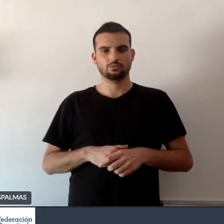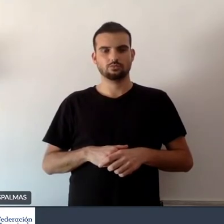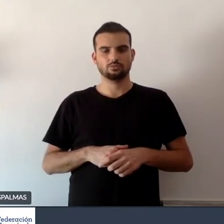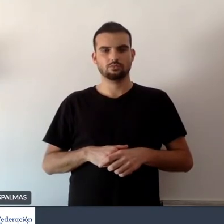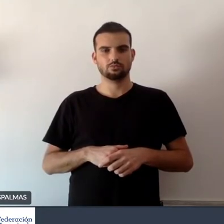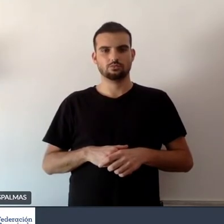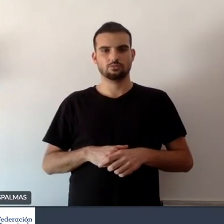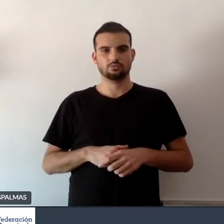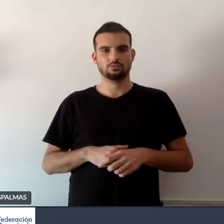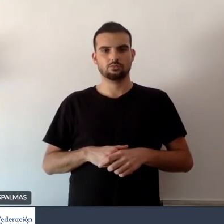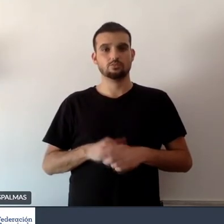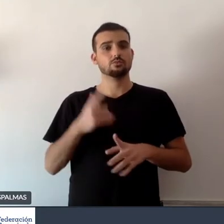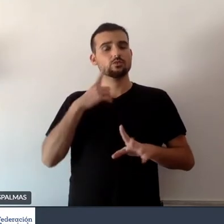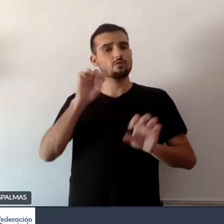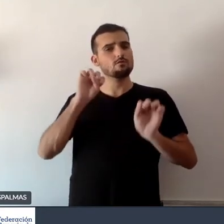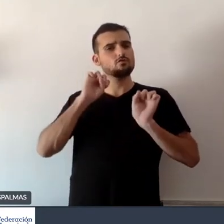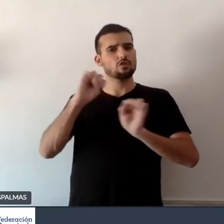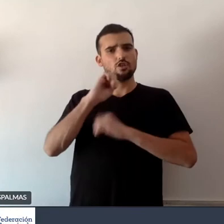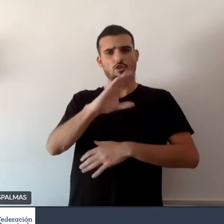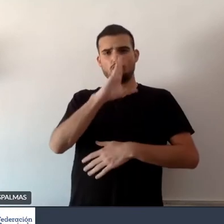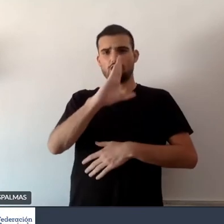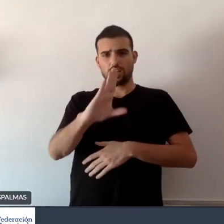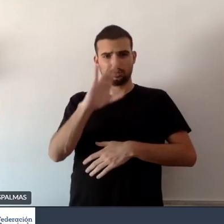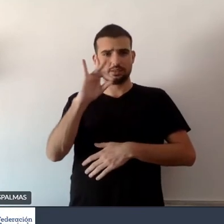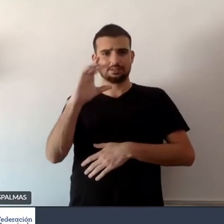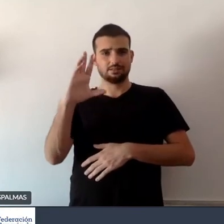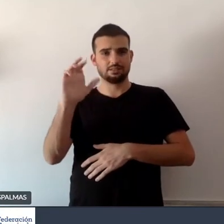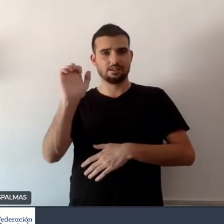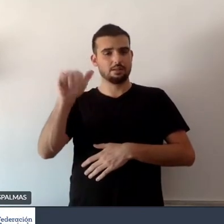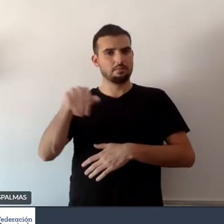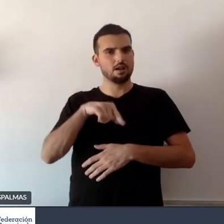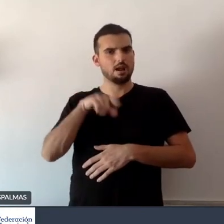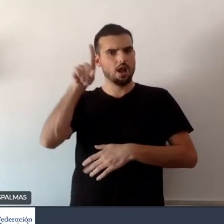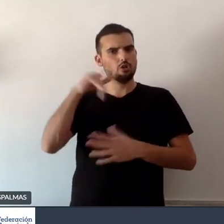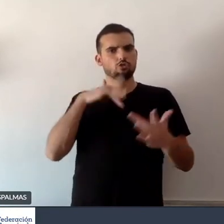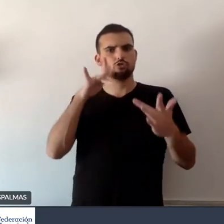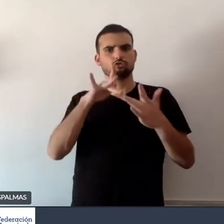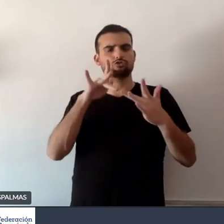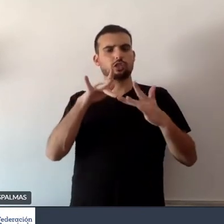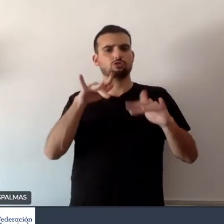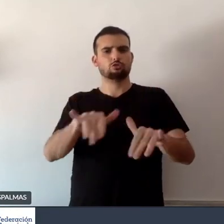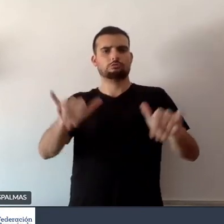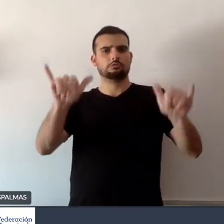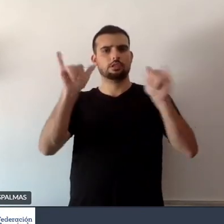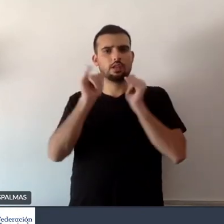Para bloqueo directo y cross screen aquí. No llega a haber contacto, le saca del ángulo.